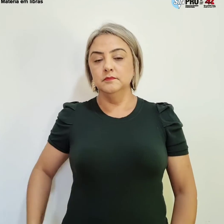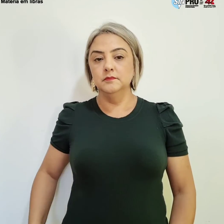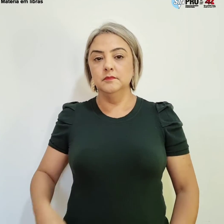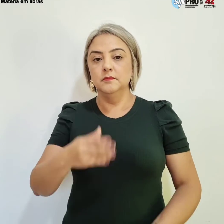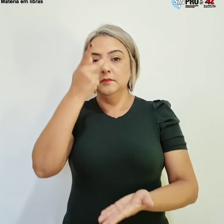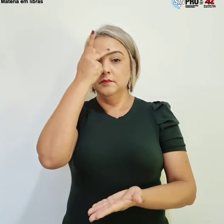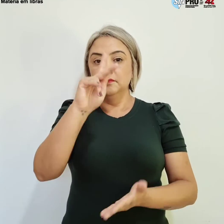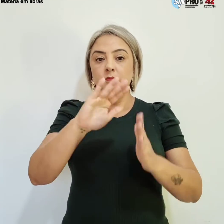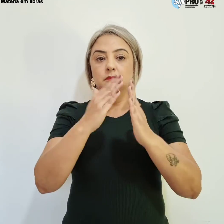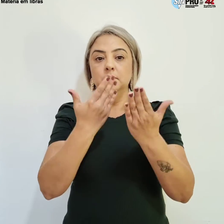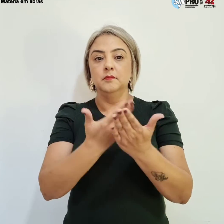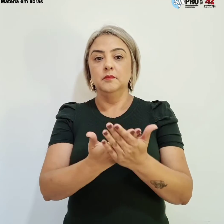educação básica.